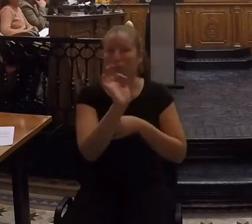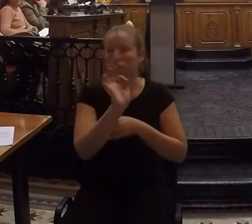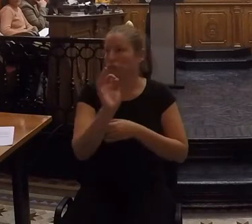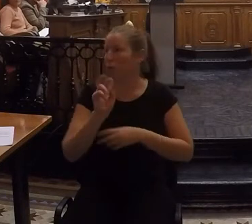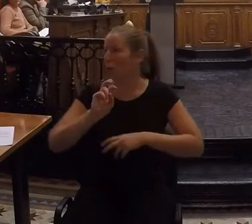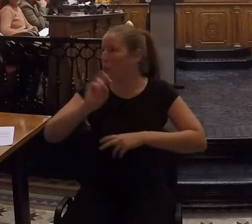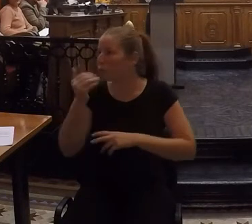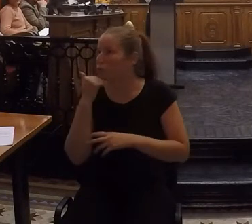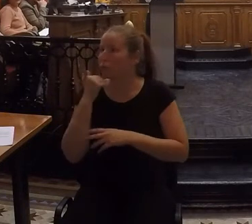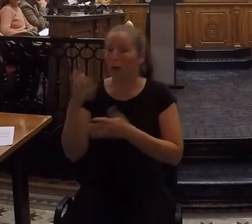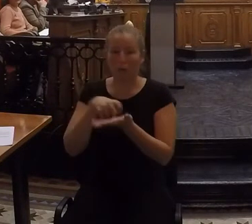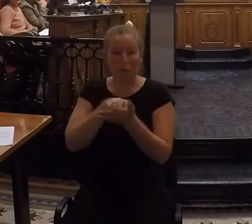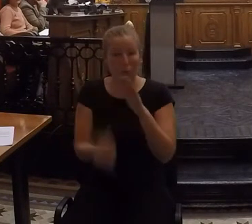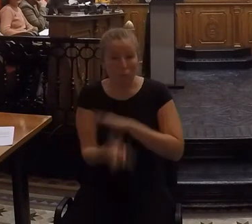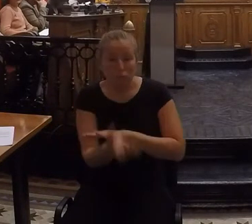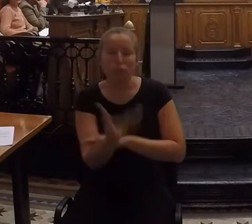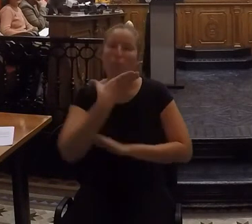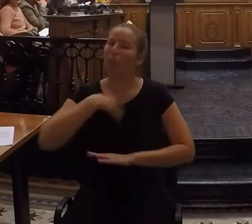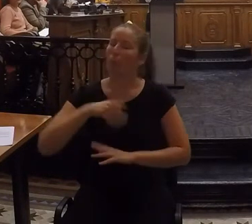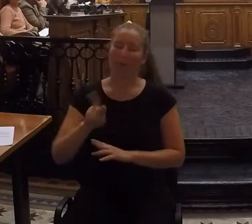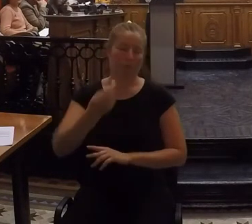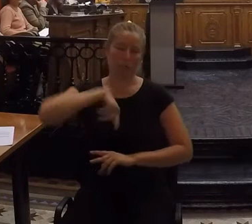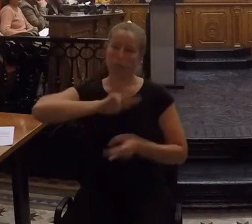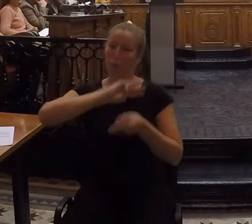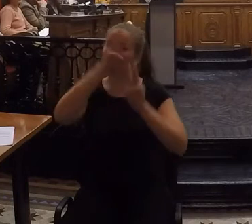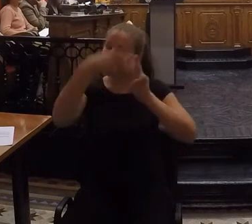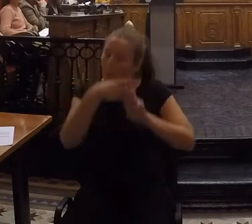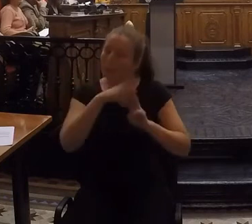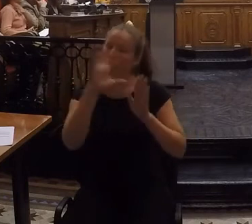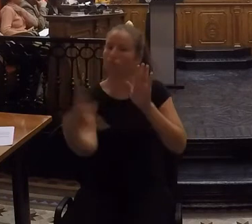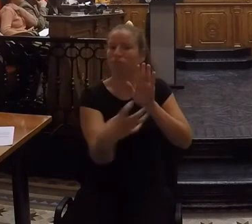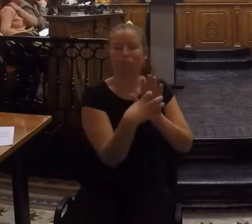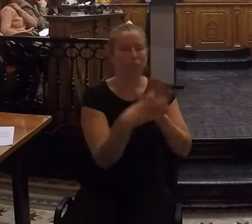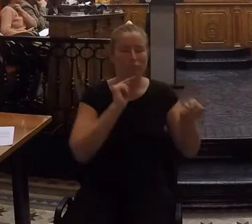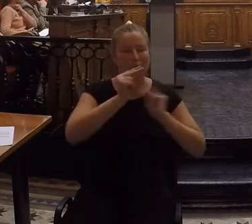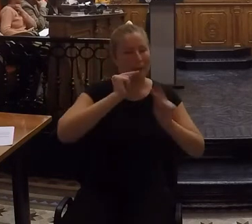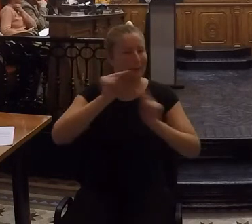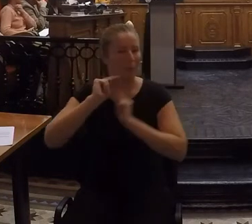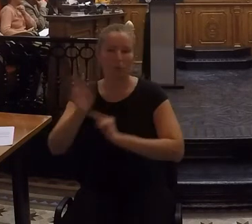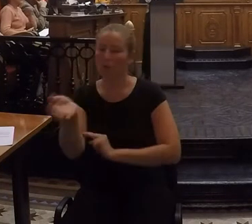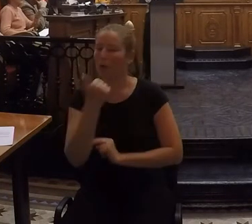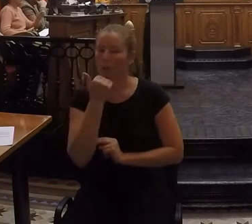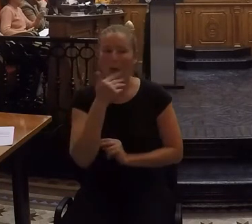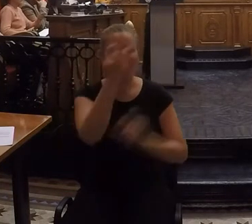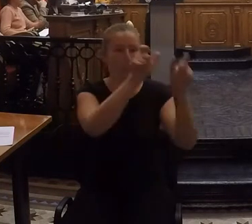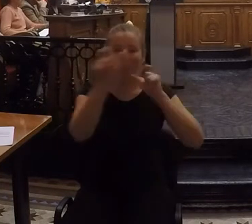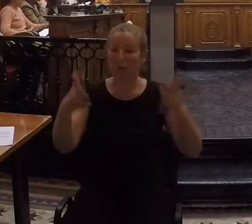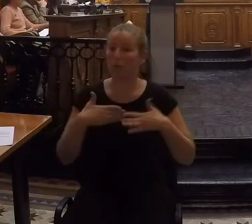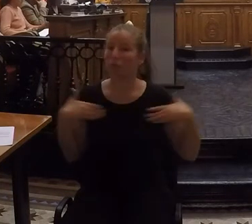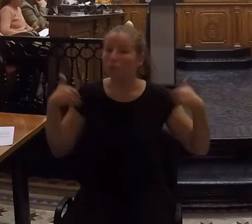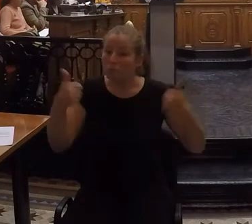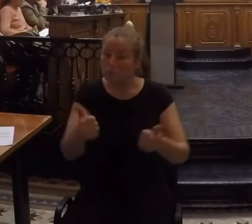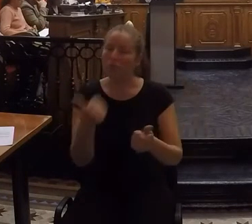por escrito y a ellas tendrán acceso tanto los reclamantes como cualquier ciudadano o ciudadana interesado en conocer su